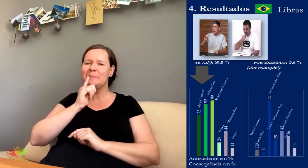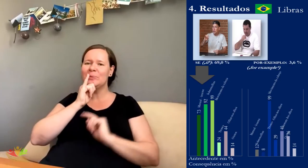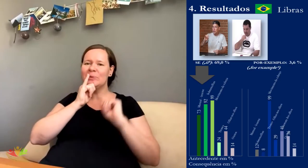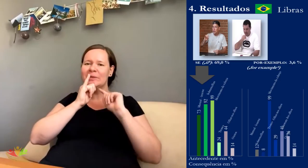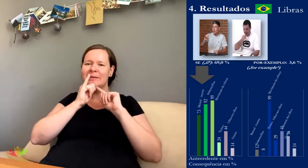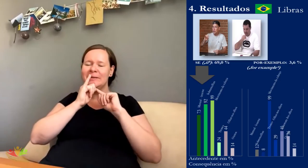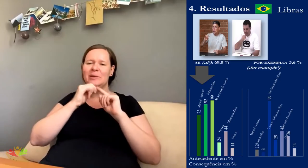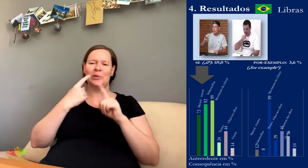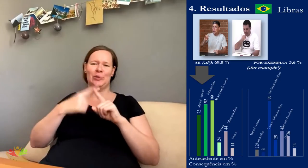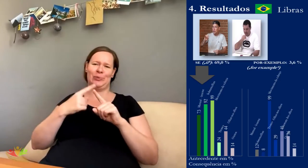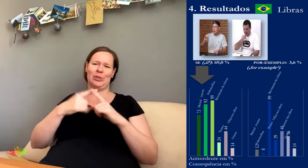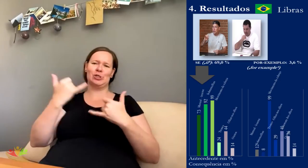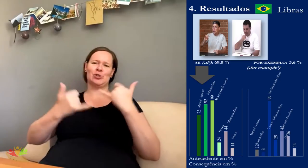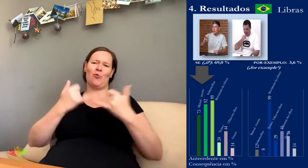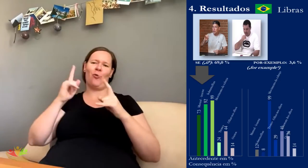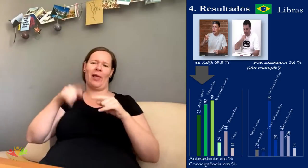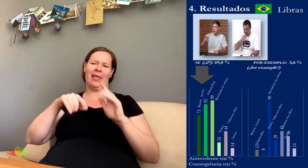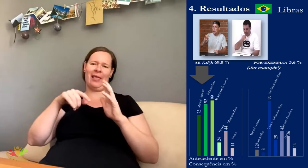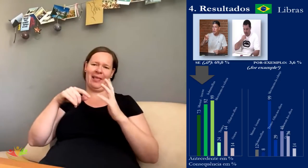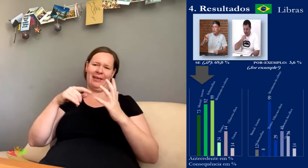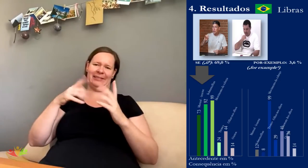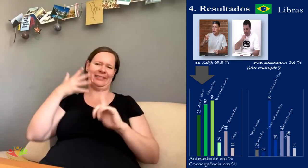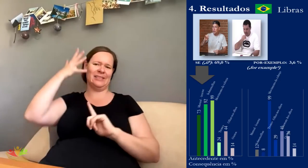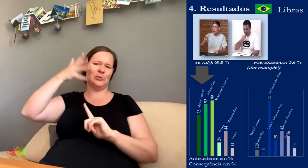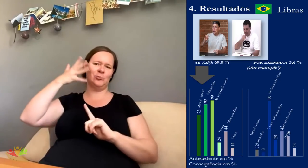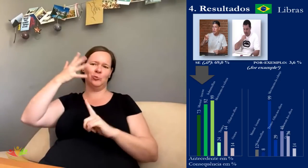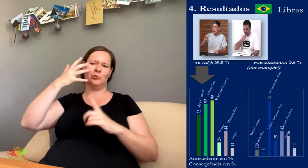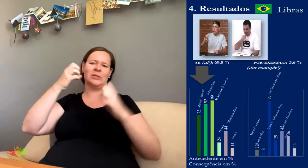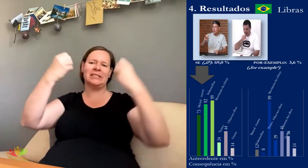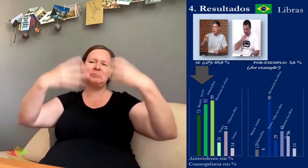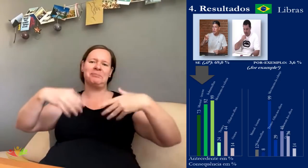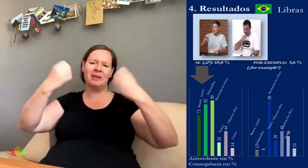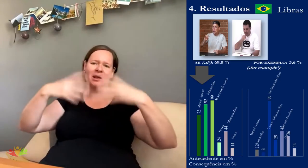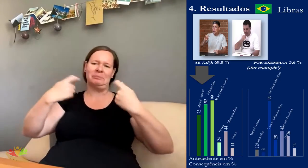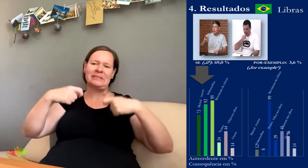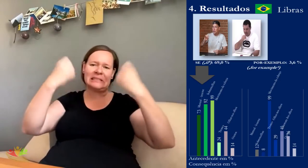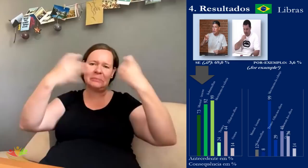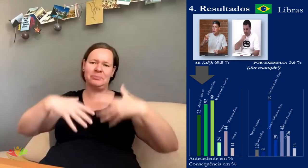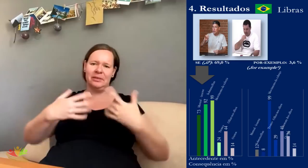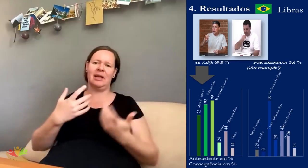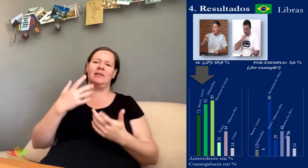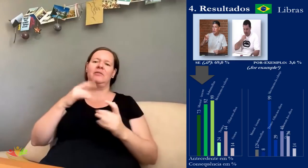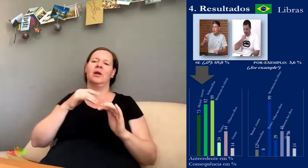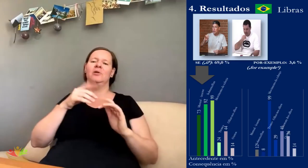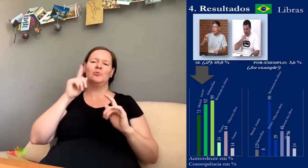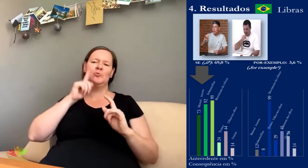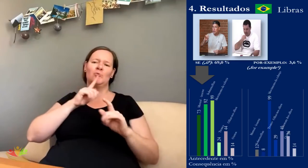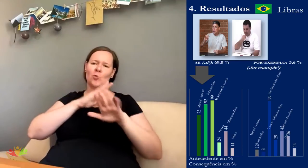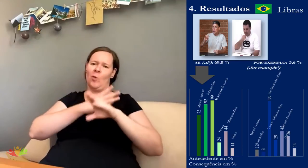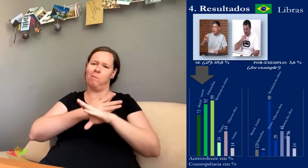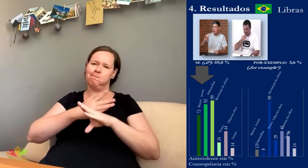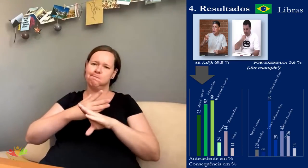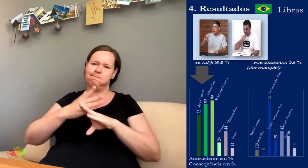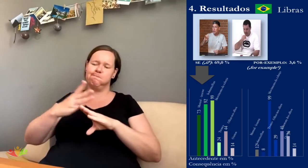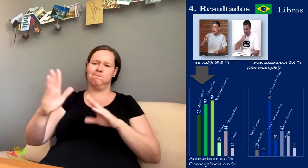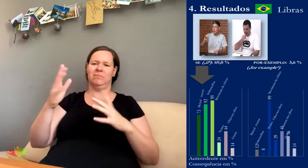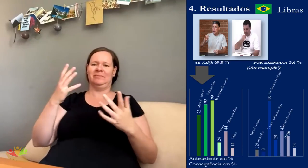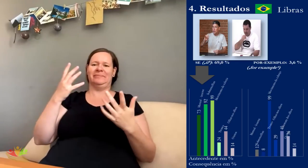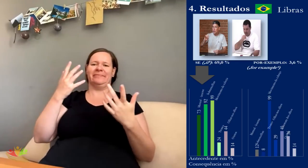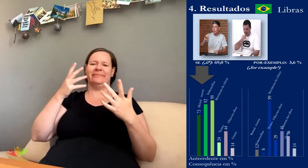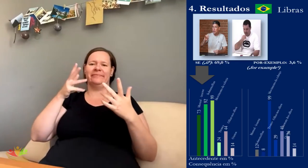Libras, mas em menor número nós temos também o uso do sinal exemplo.